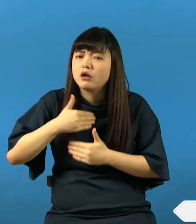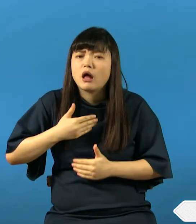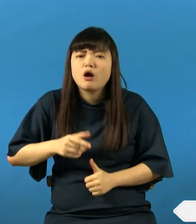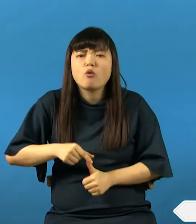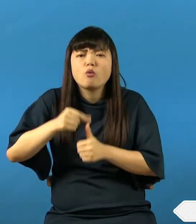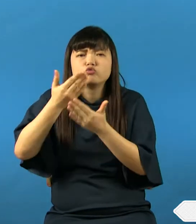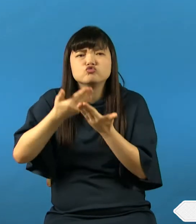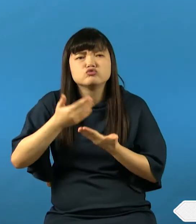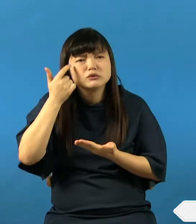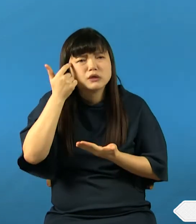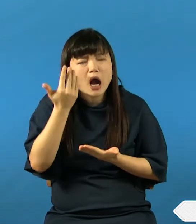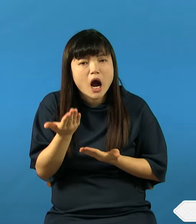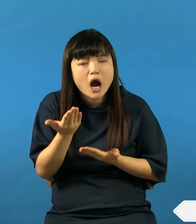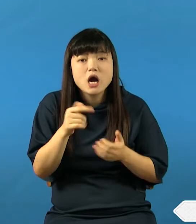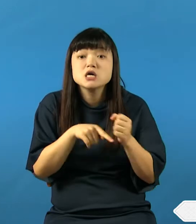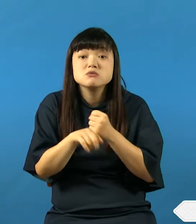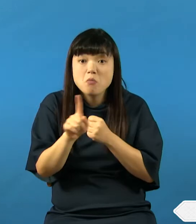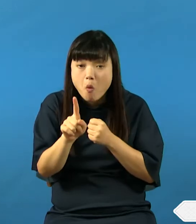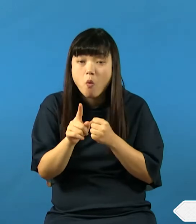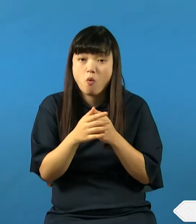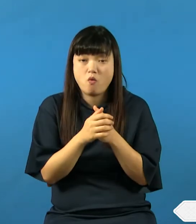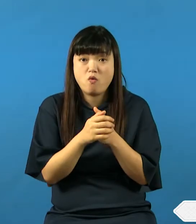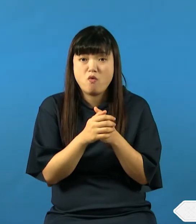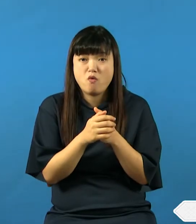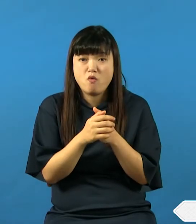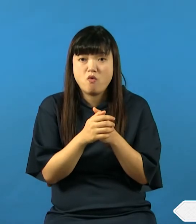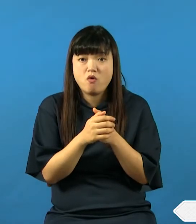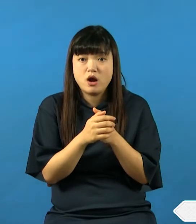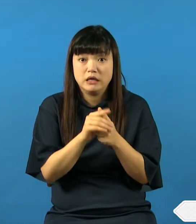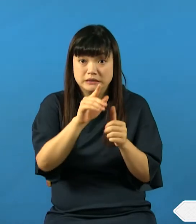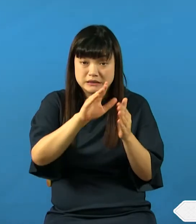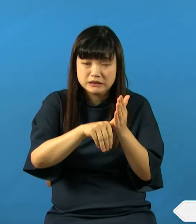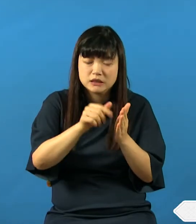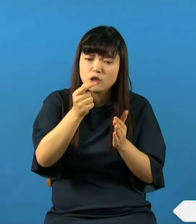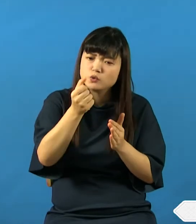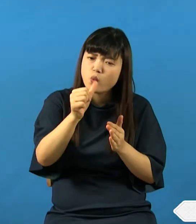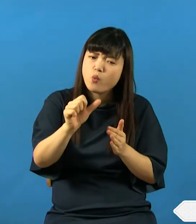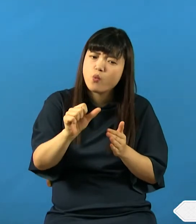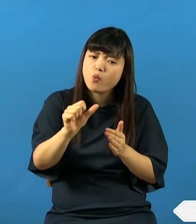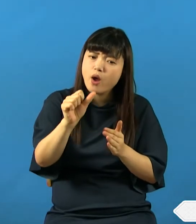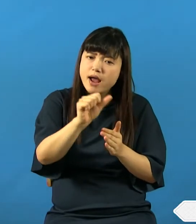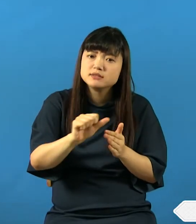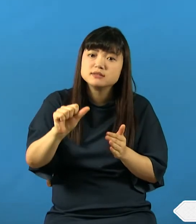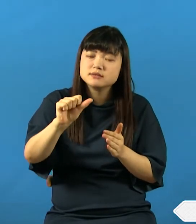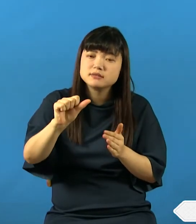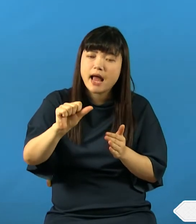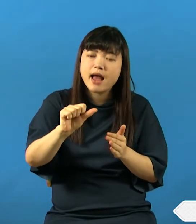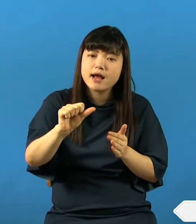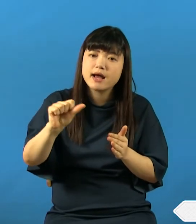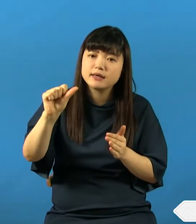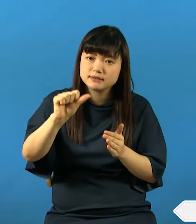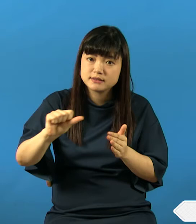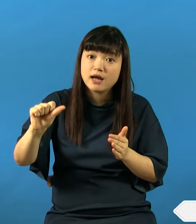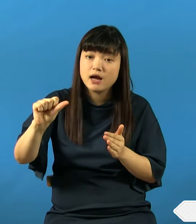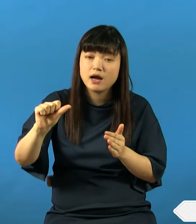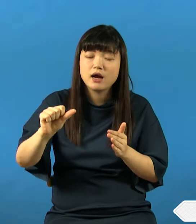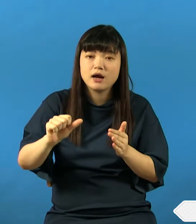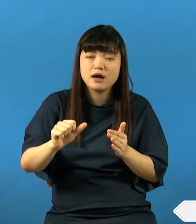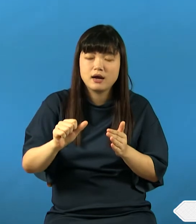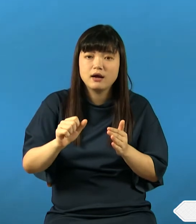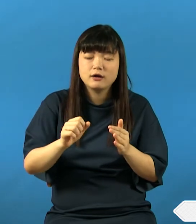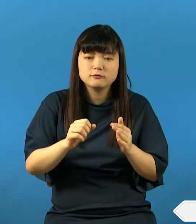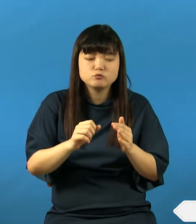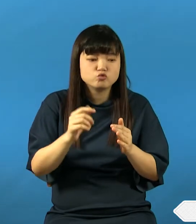나를 건져내랴 하는 이 말씀의 뜻은 이런 것입니다. 그 당시 소아시아 지방의 어떤 종족은